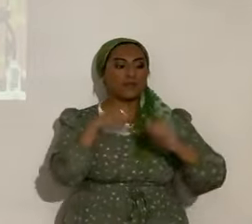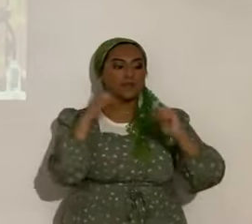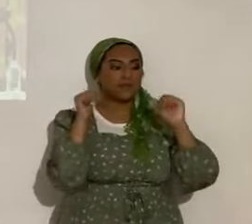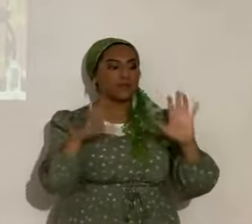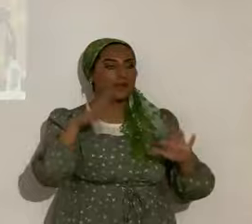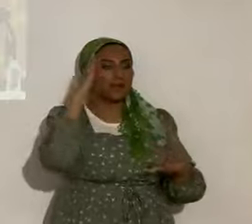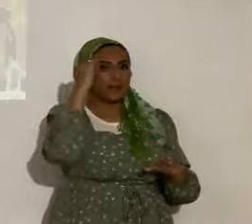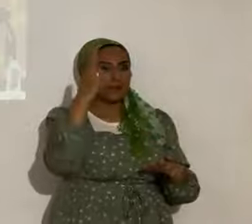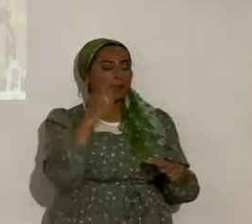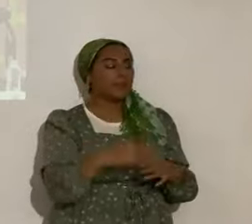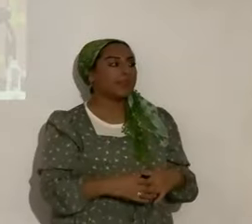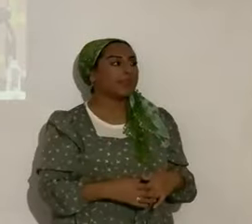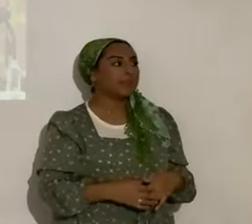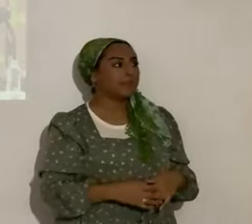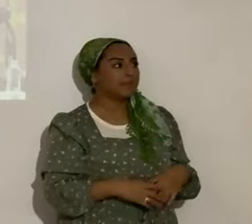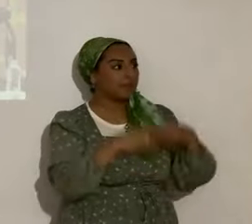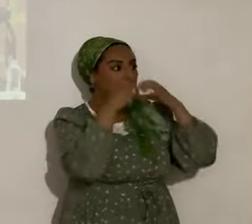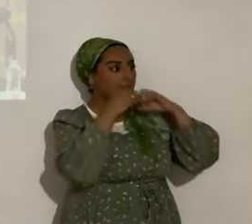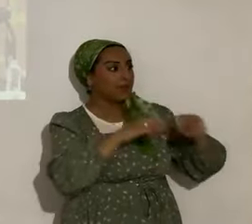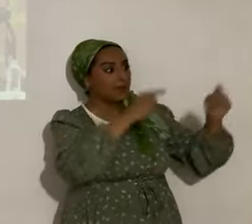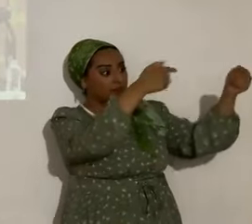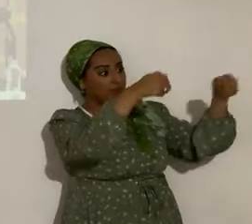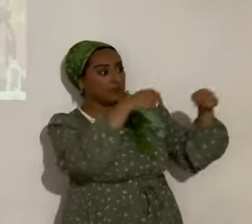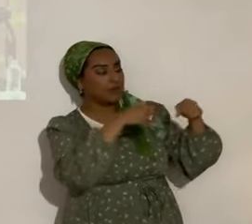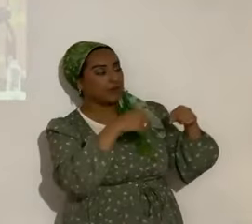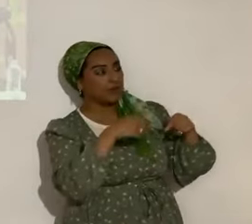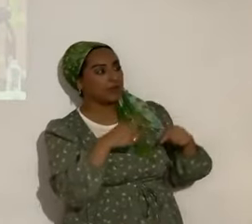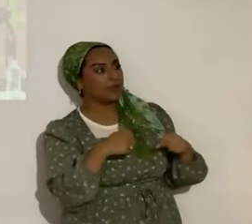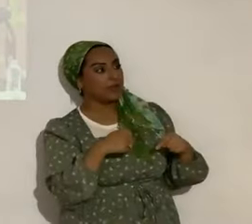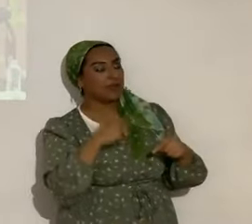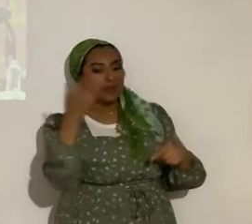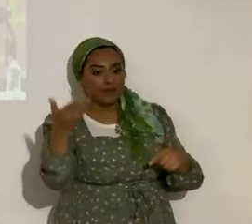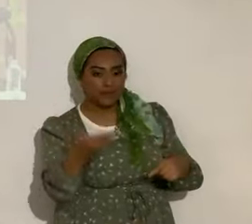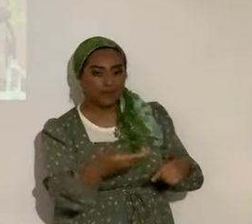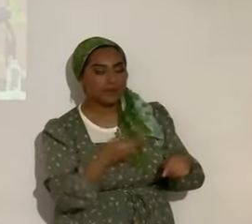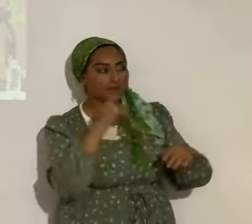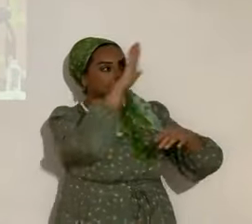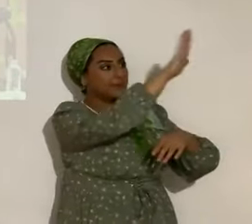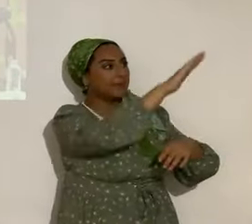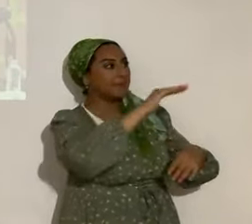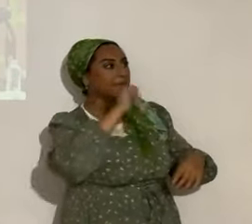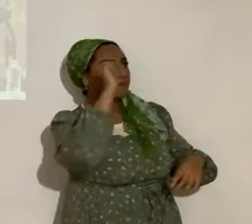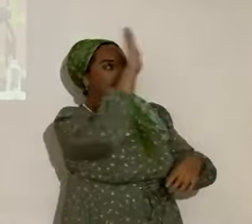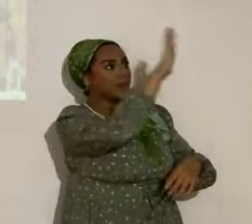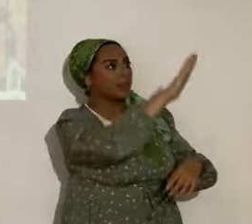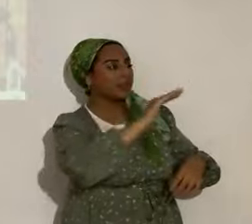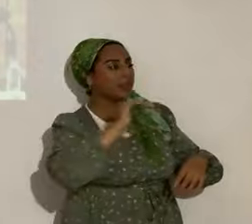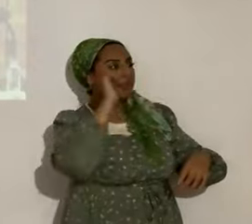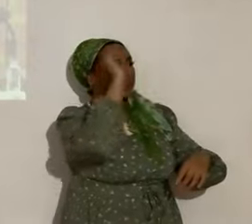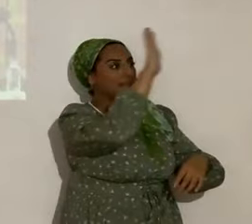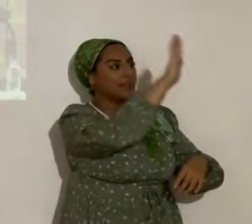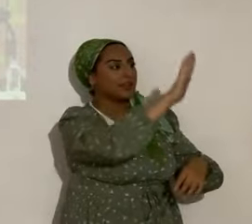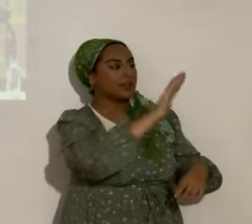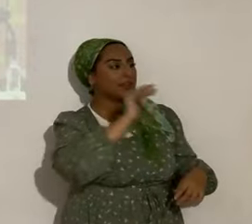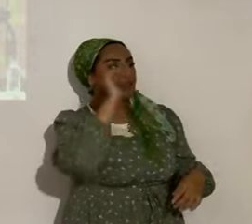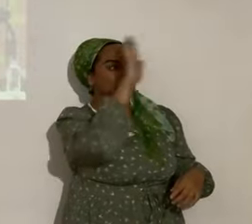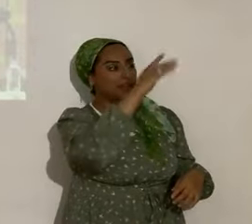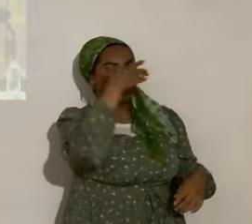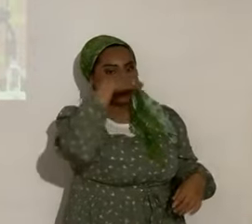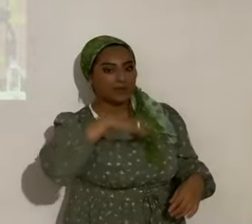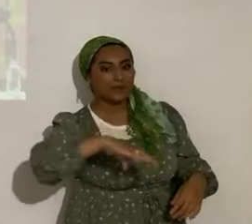Yahweh. Pero ese elefante no viene más que a recibirte y a que lo acaricies. Y tú le estás acariciando en este momento